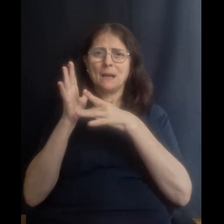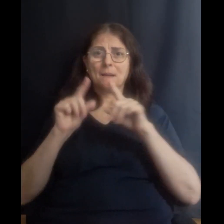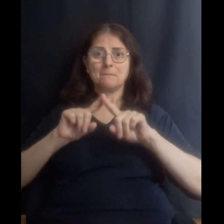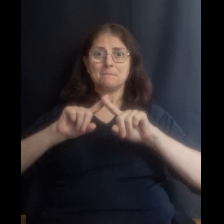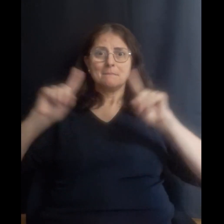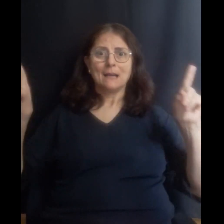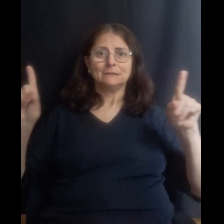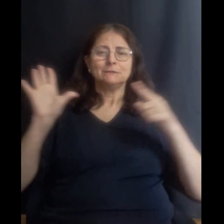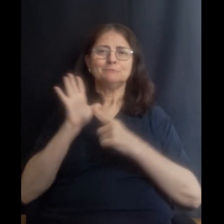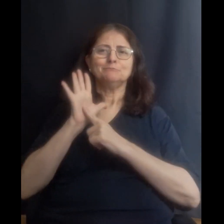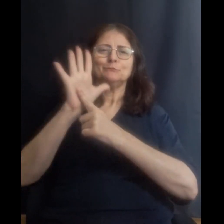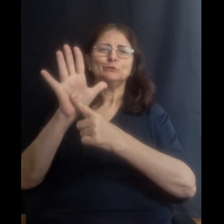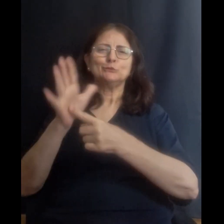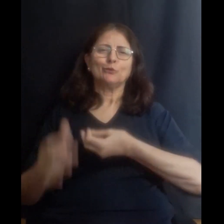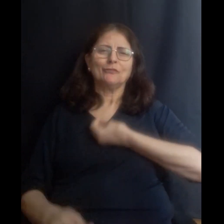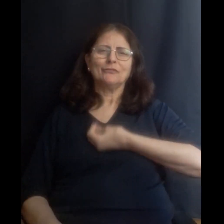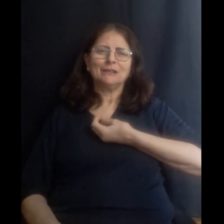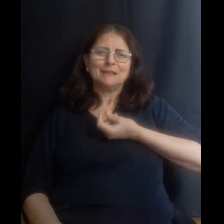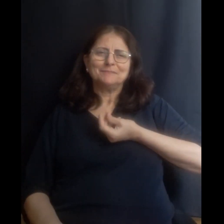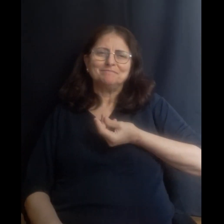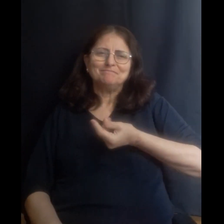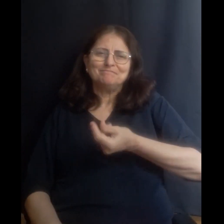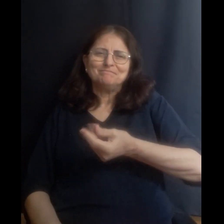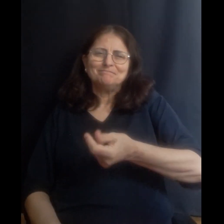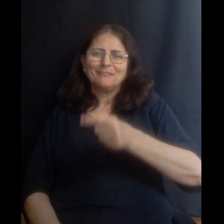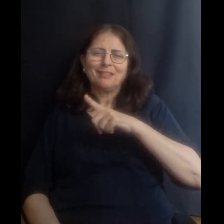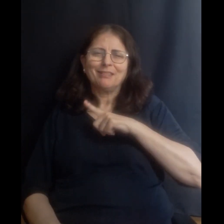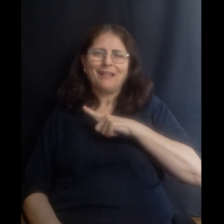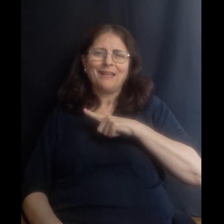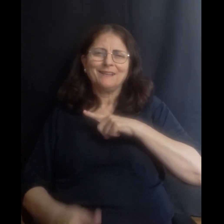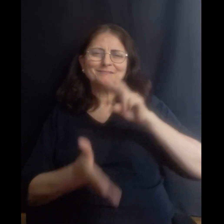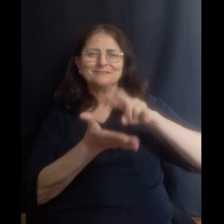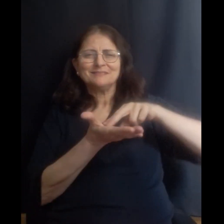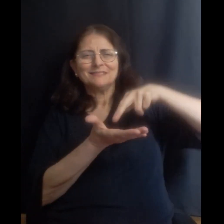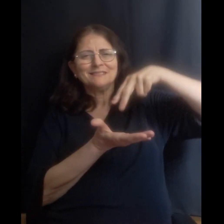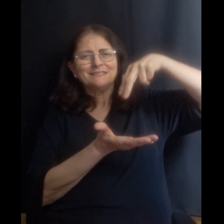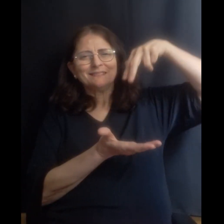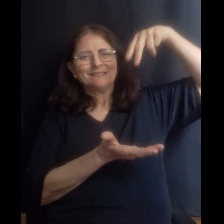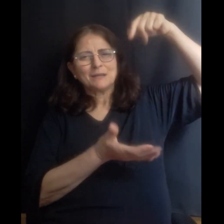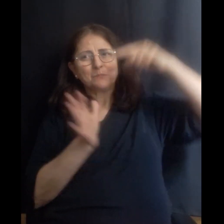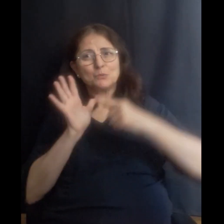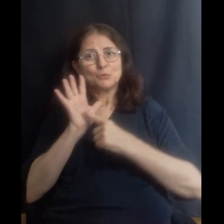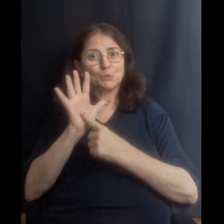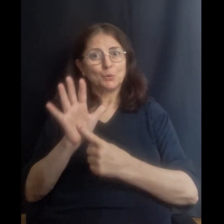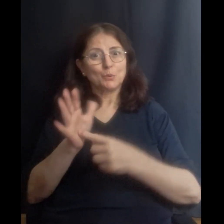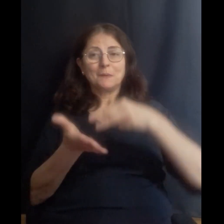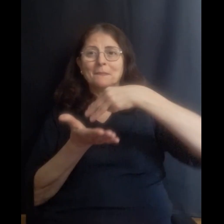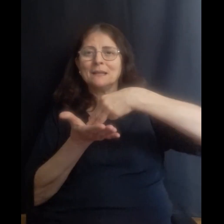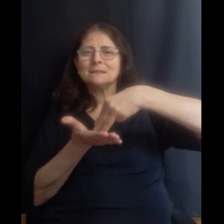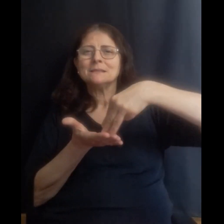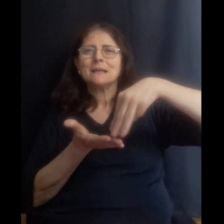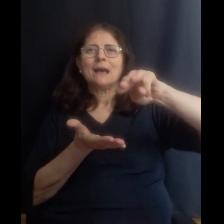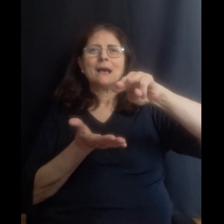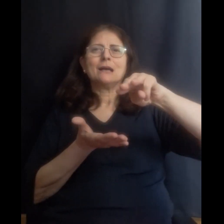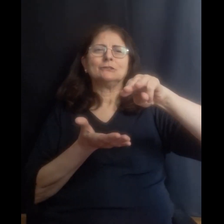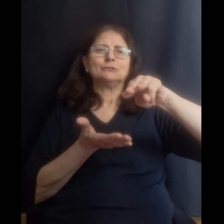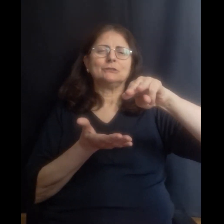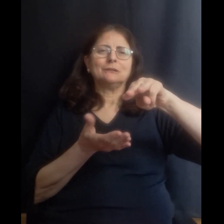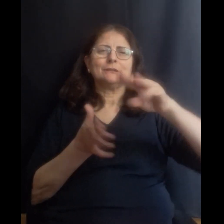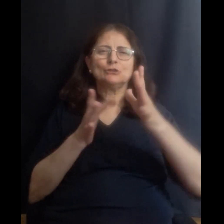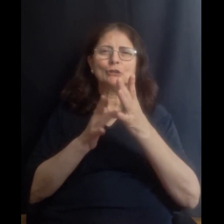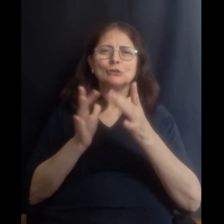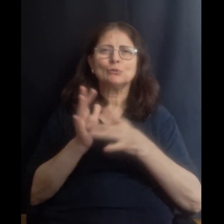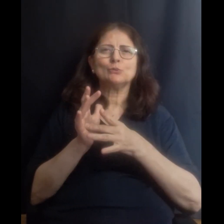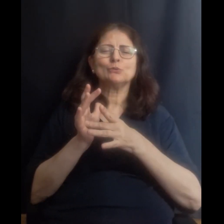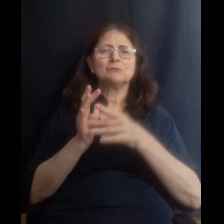mas revelou a vida eterna por meio da ressurreição. As mensagens e os exemplos